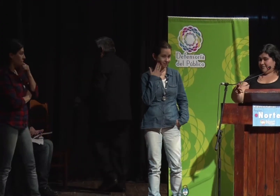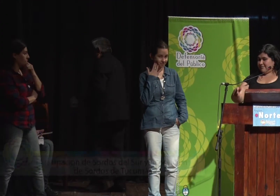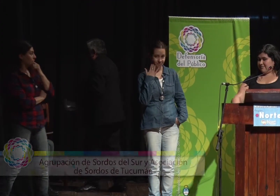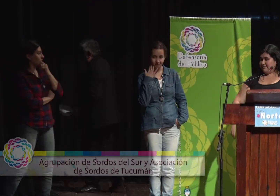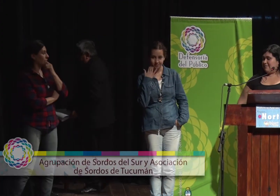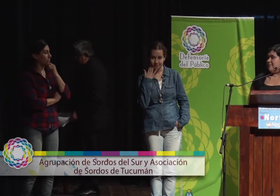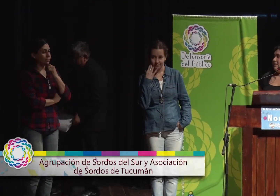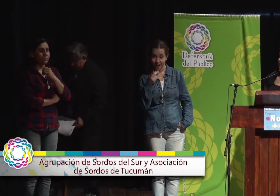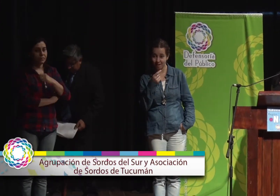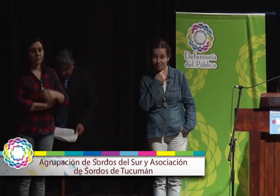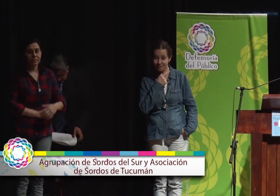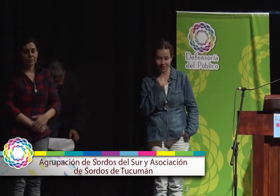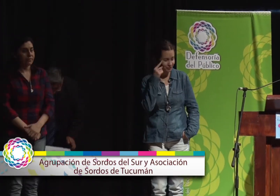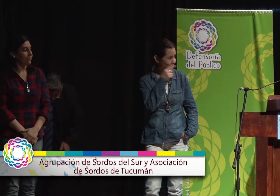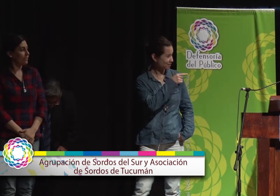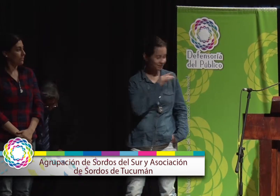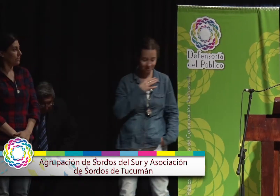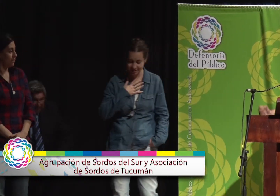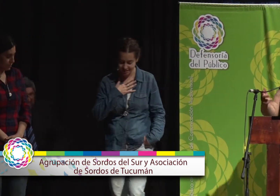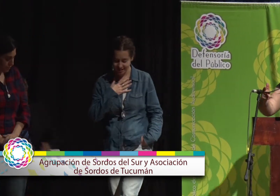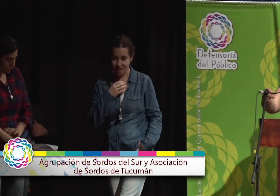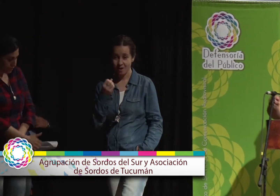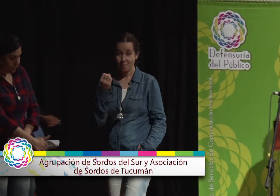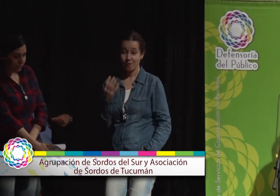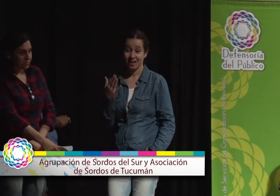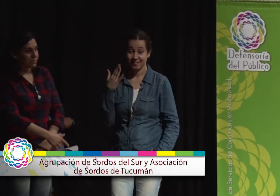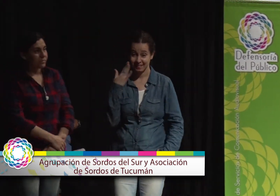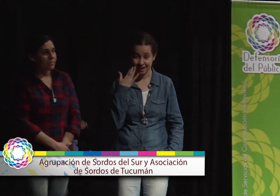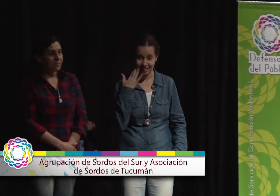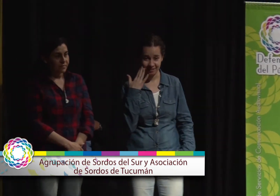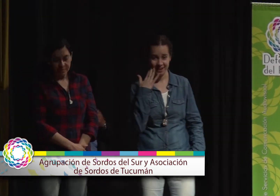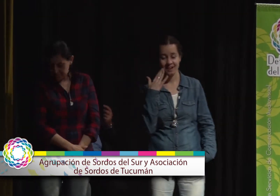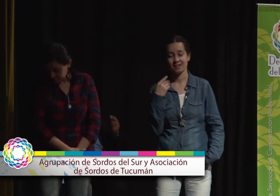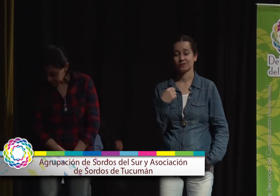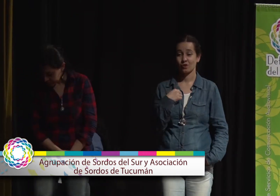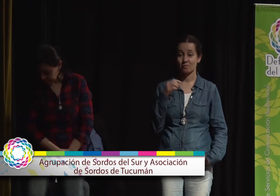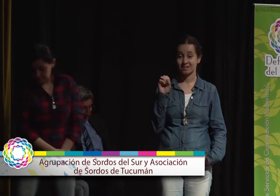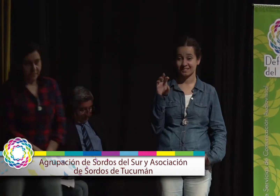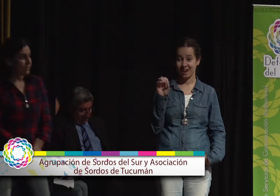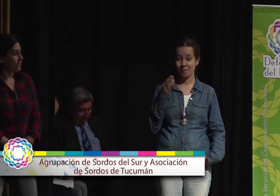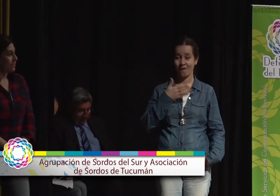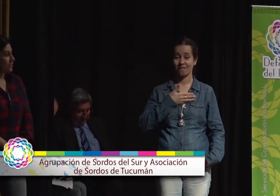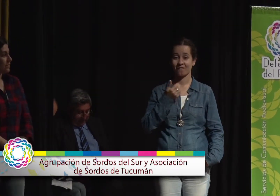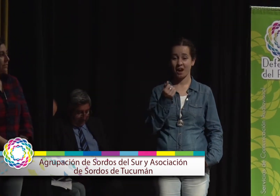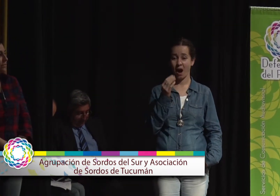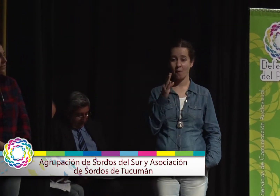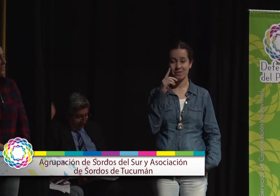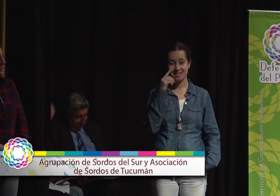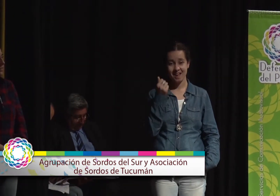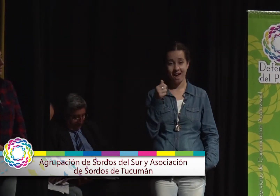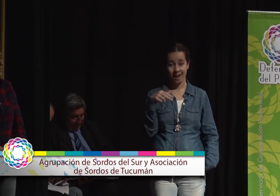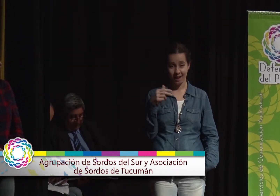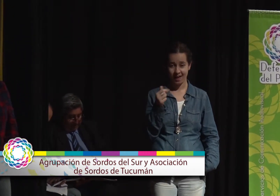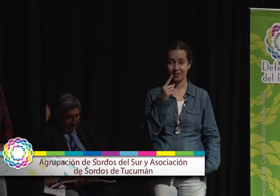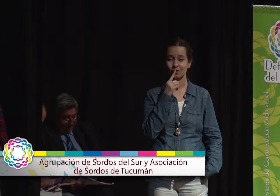Buenas tardes. Sí. Buenas tardes. Yo me llamo